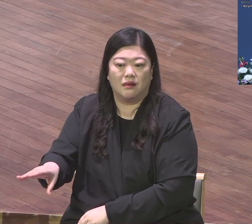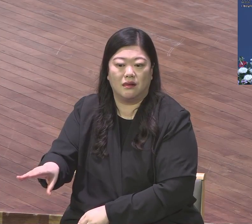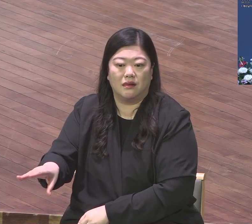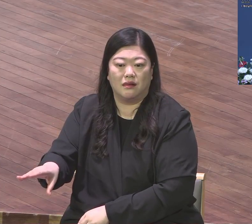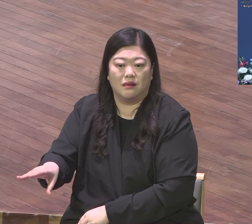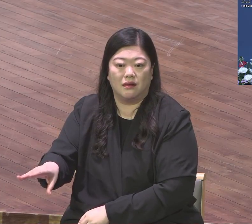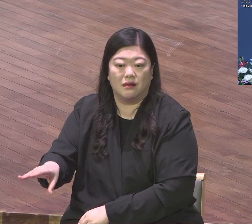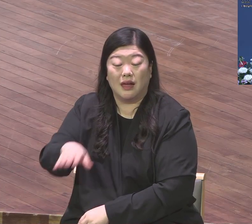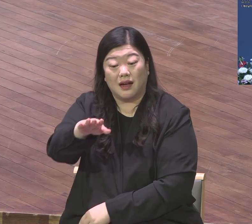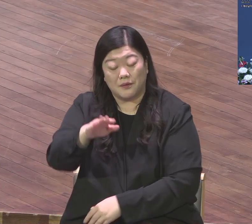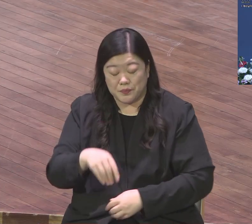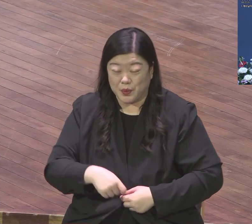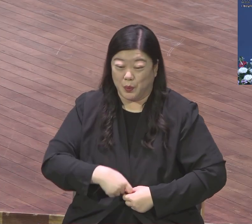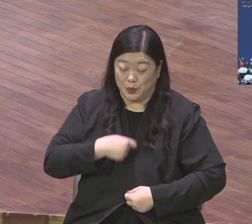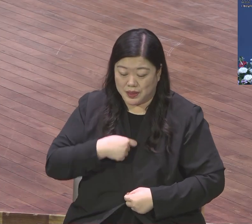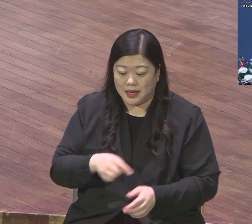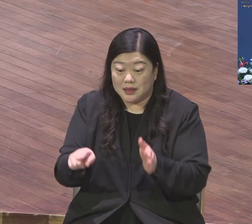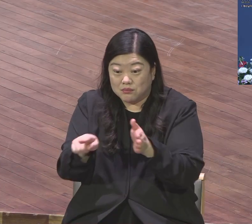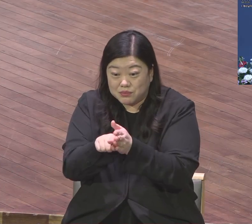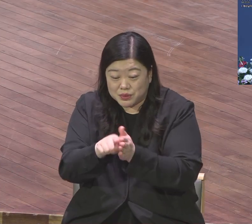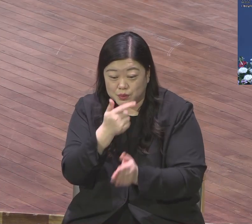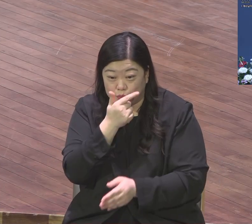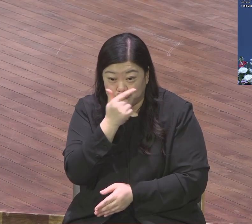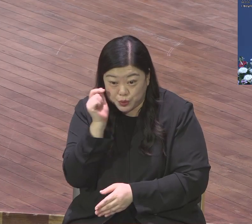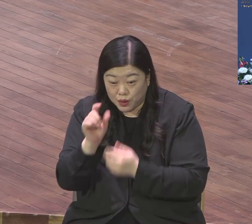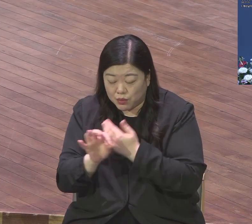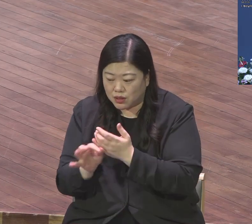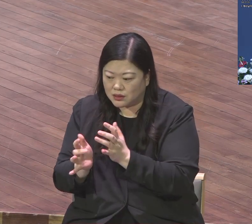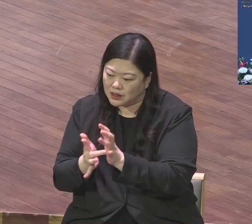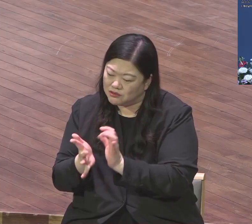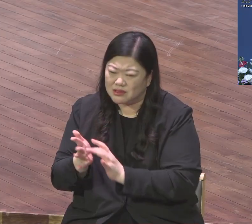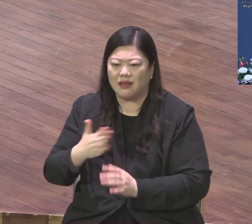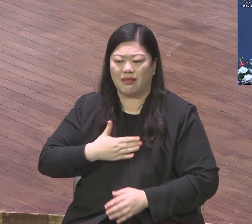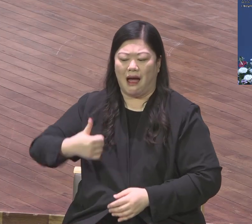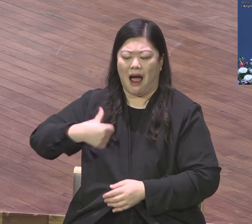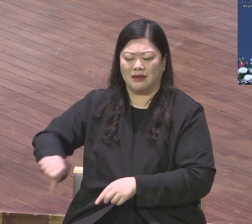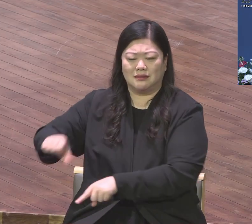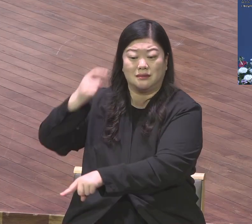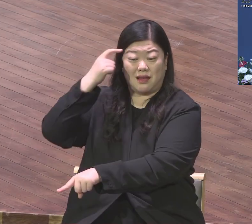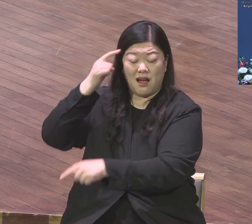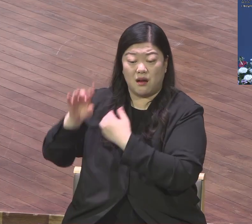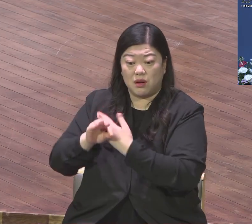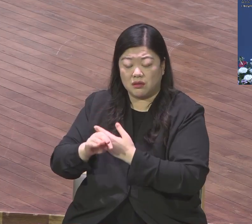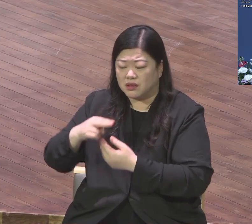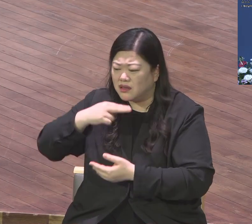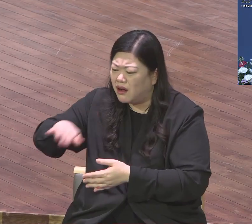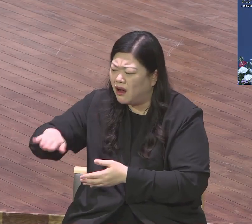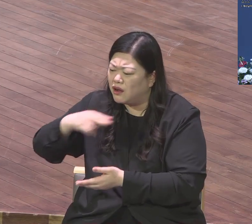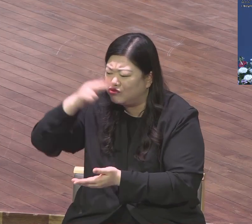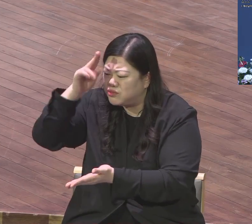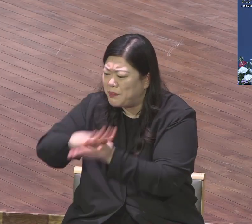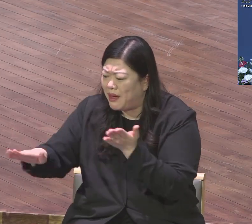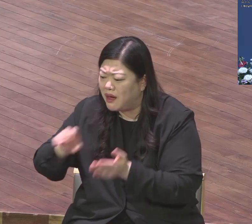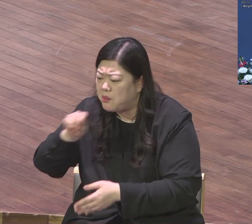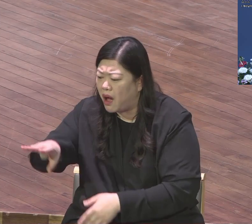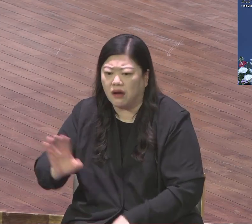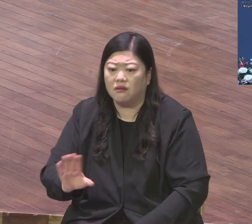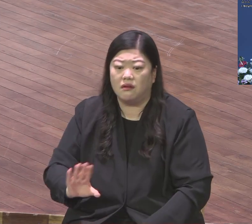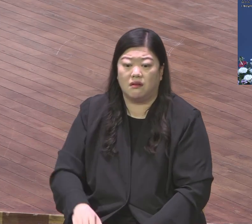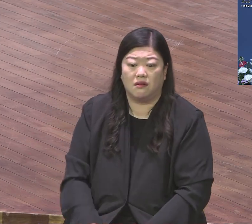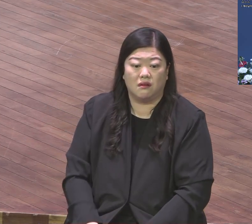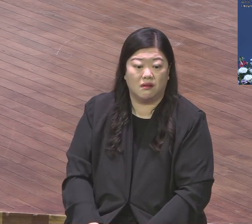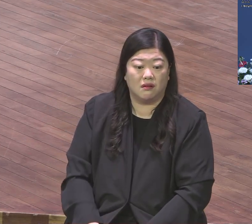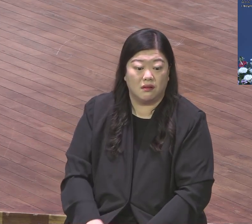이런 믿음 없으면 절대로 부탁 못하지요. 이런 믿음 없으면 절대로 기도 안